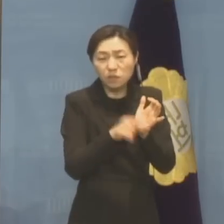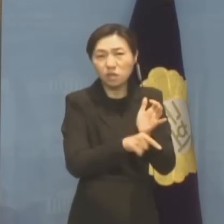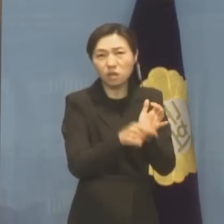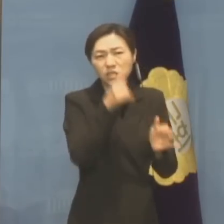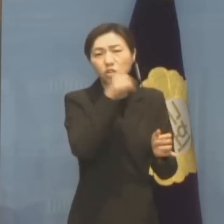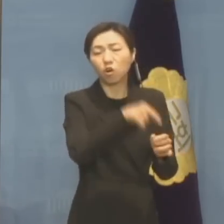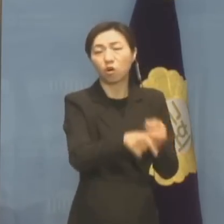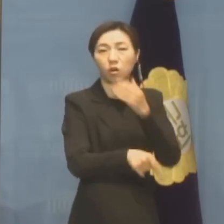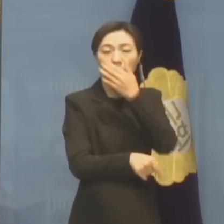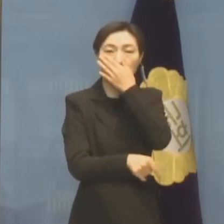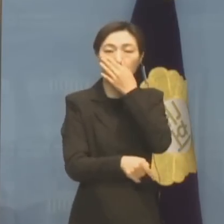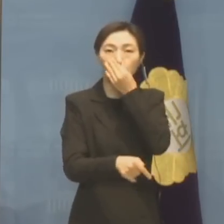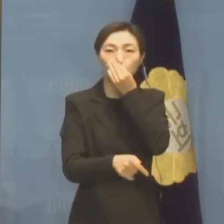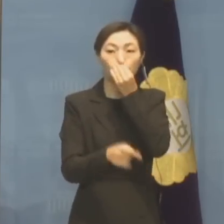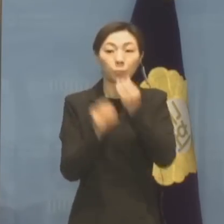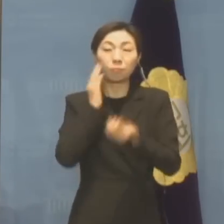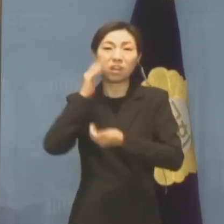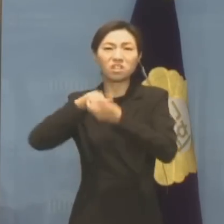판결문에 따르면